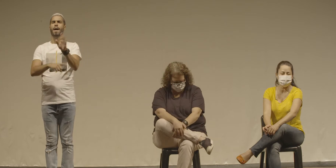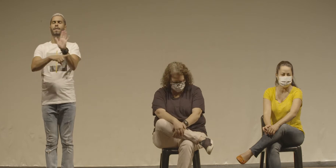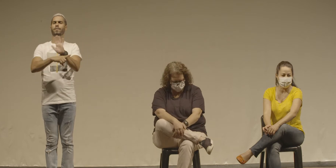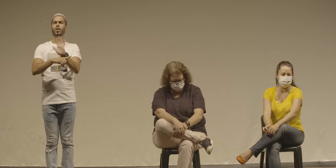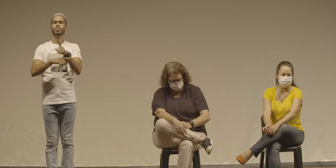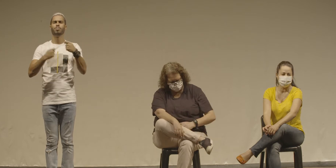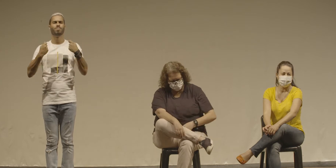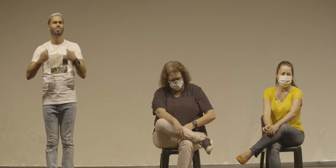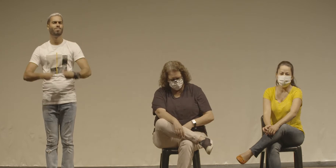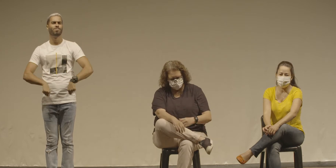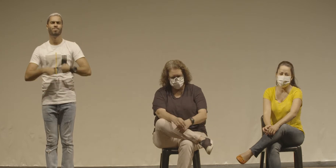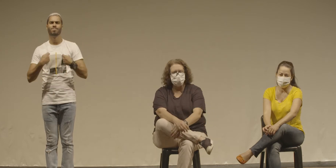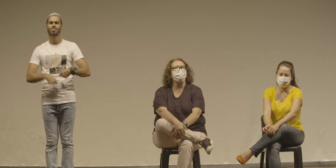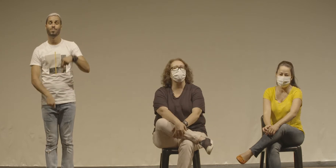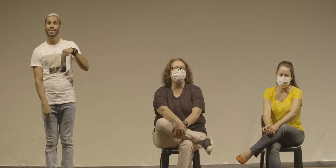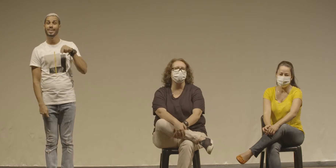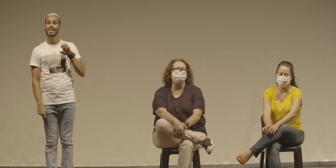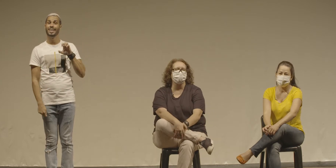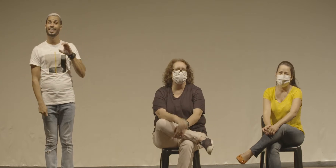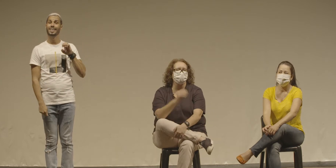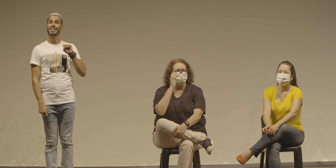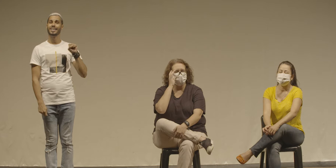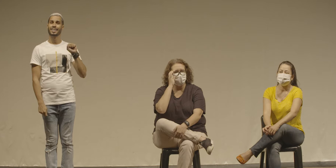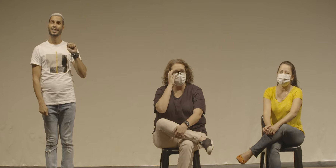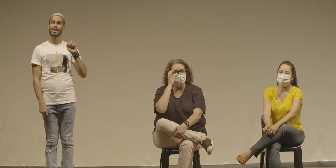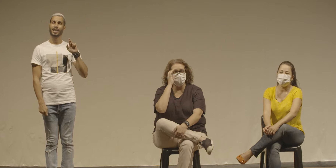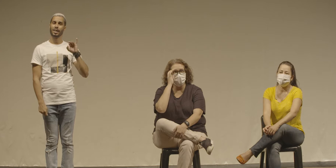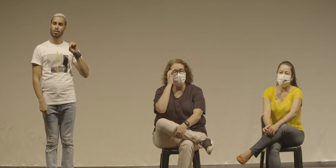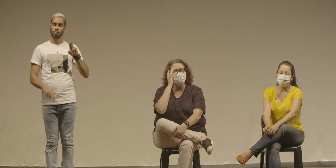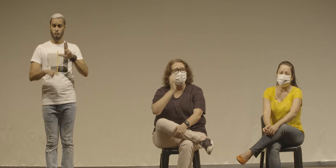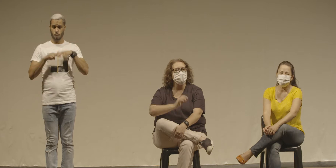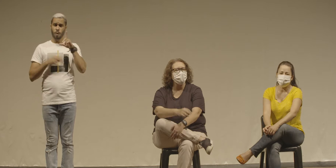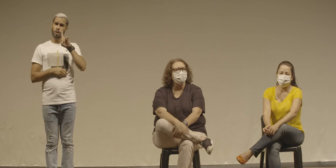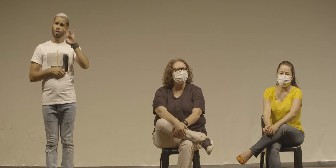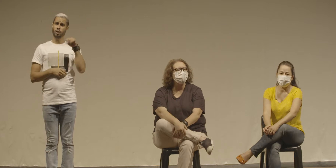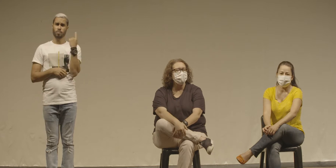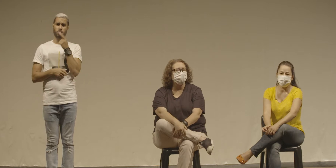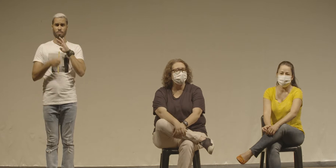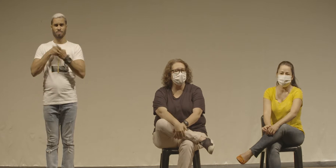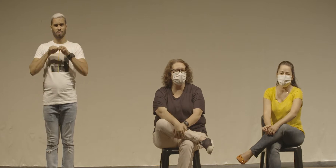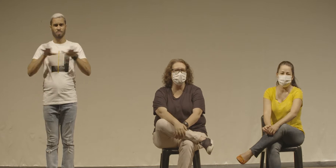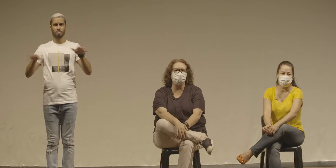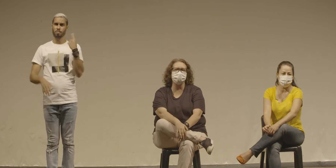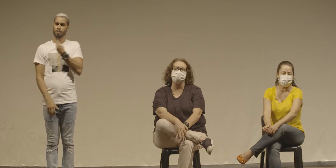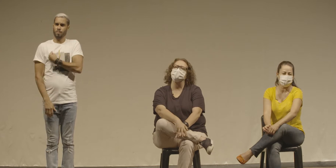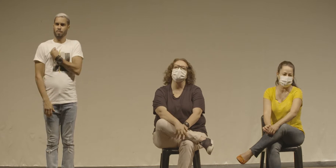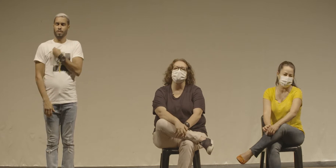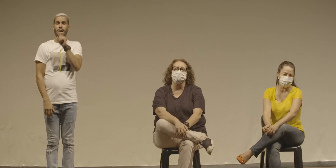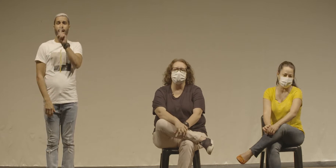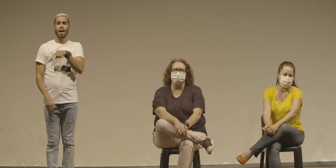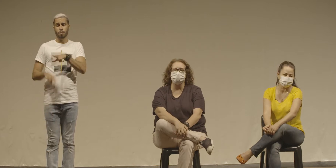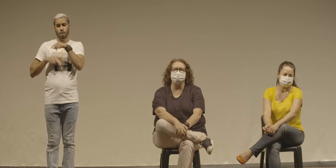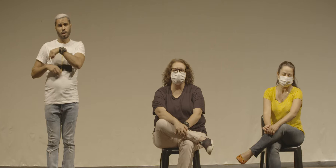extremamente necessário nos dias que a gente está vivendo. Então, é para isso que a gente trabalha, né? Que é para fazer uma obra que